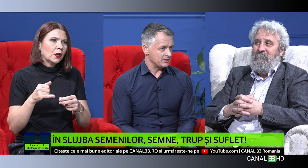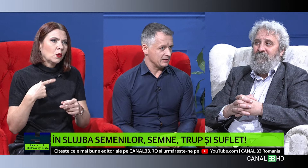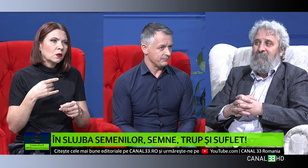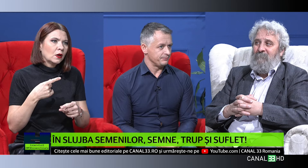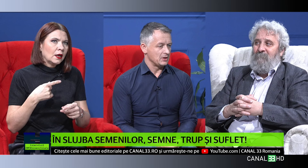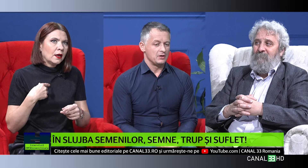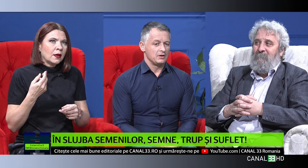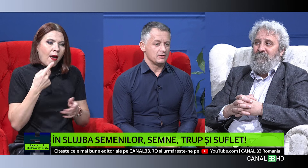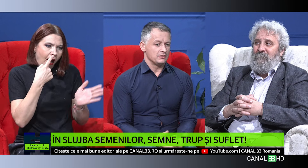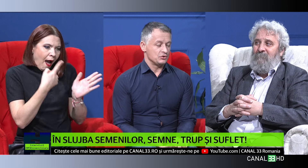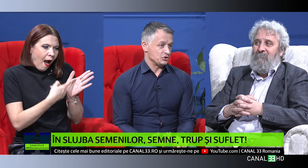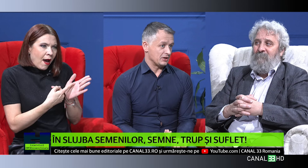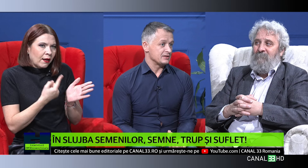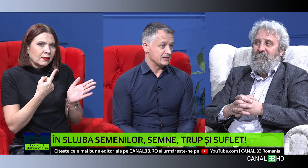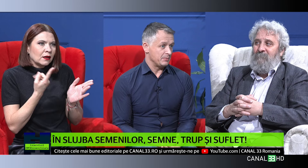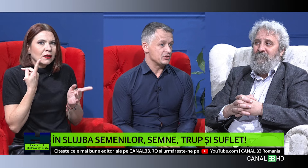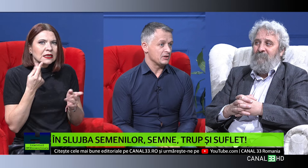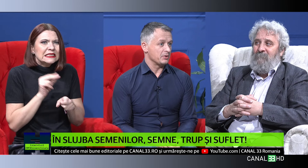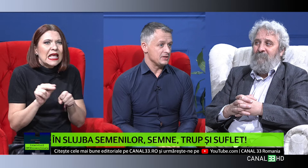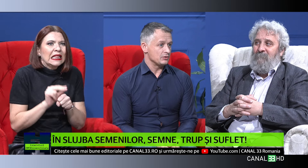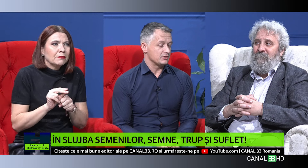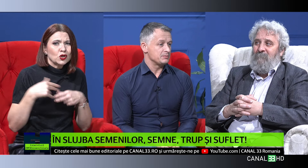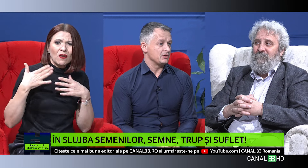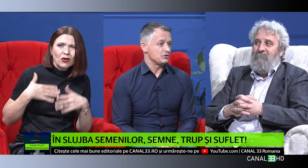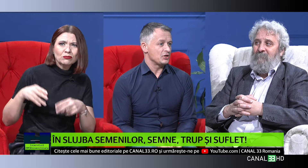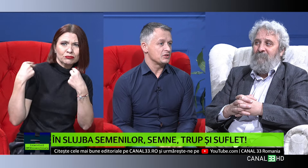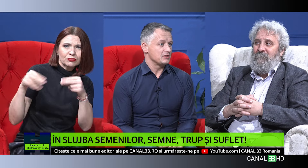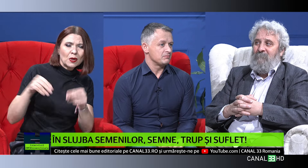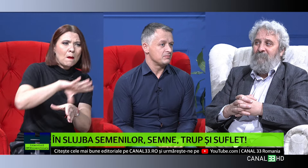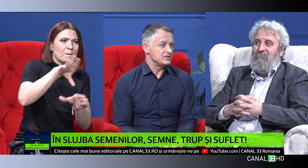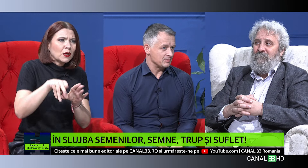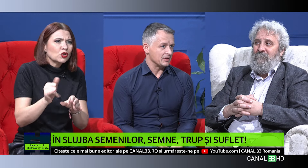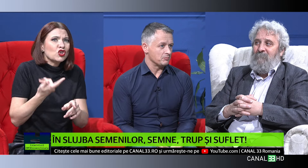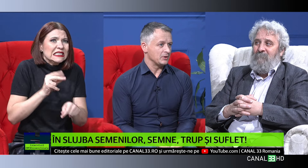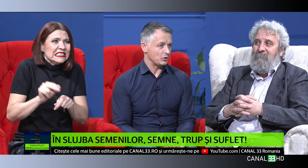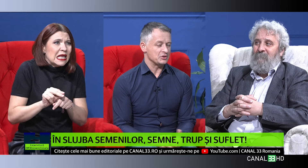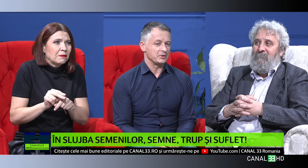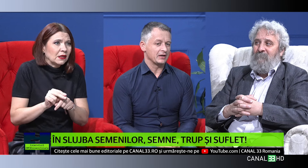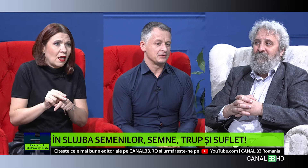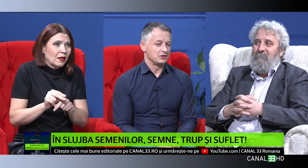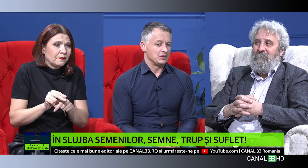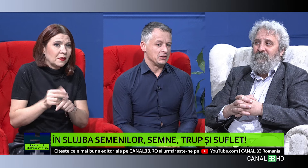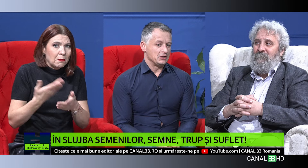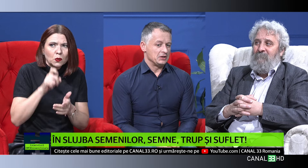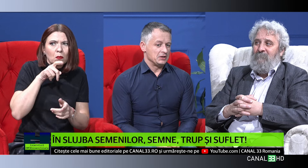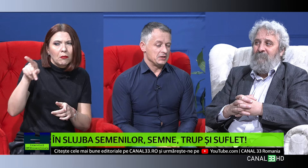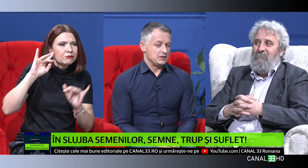sentimente și încerca să le explice părinților despre ceea ce simte pentru acel băiat,